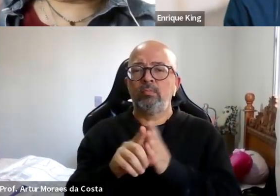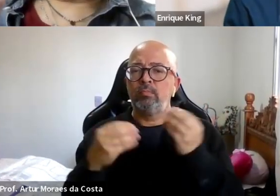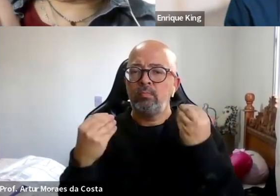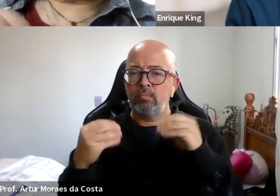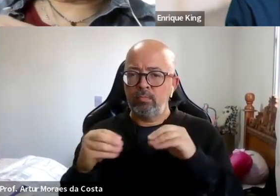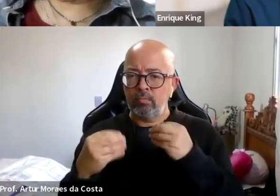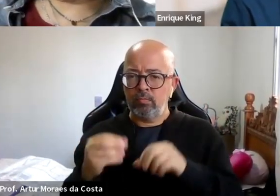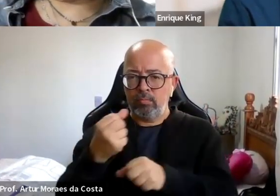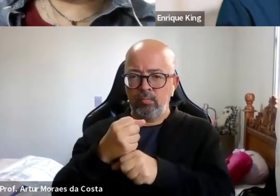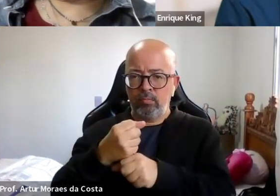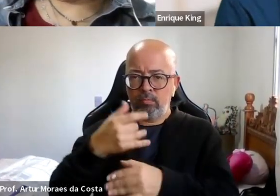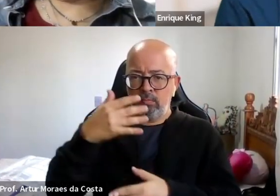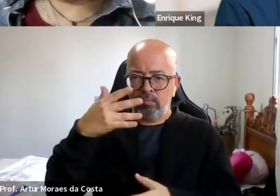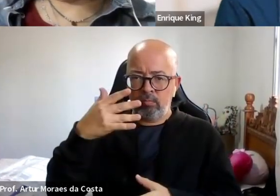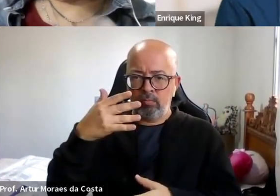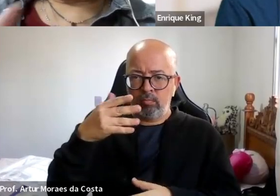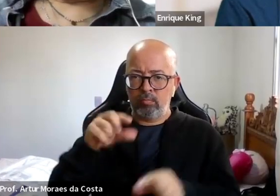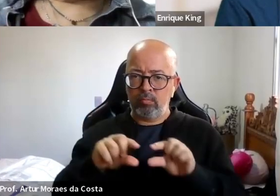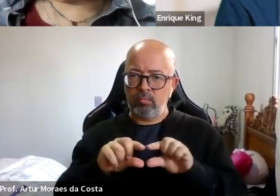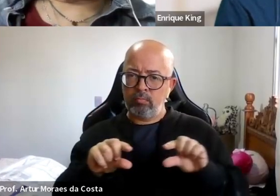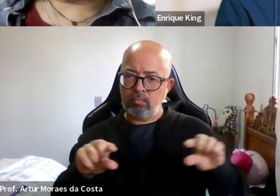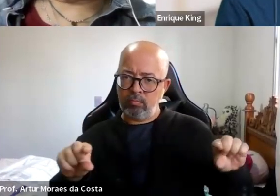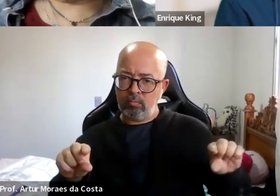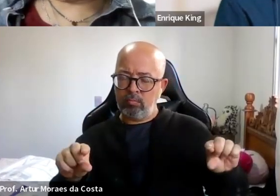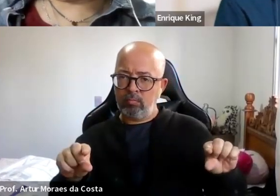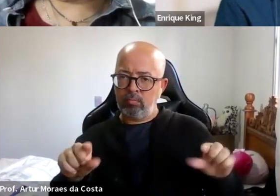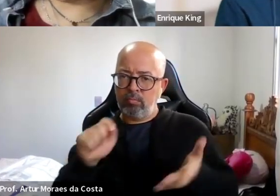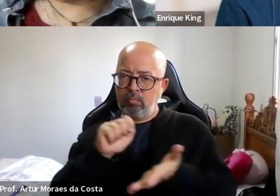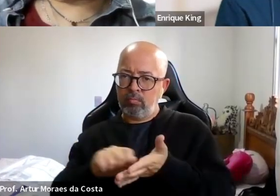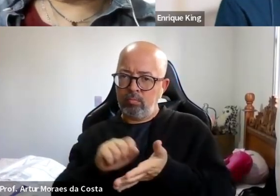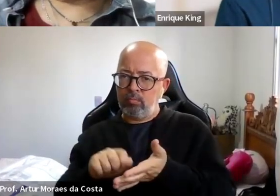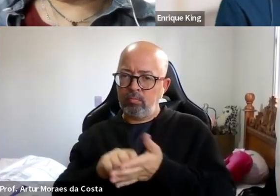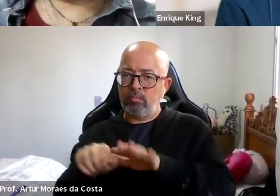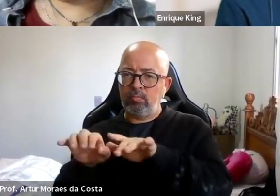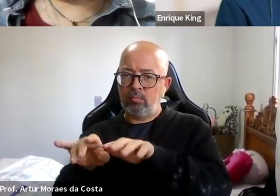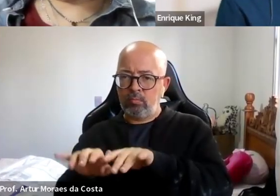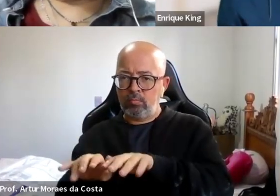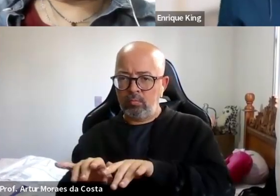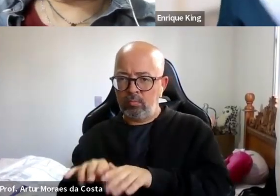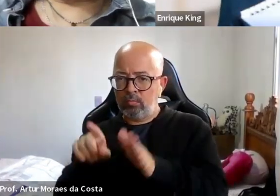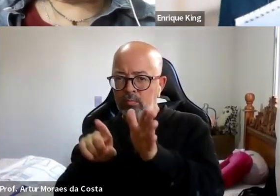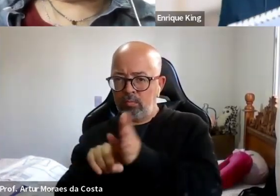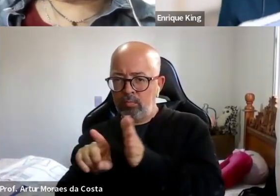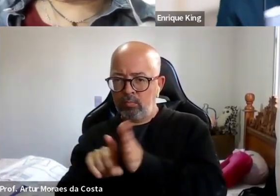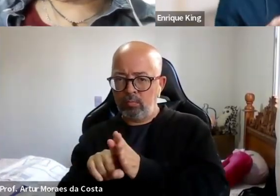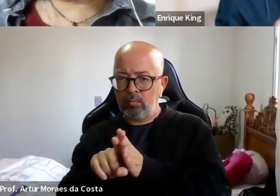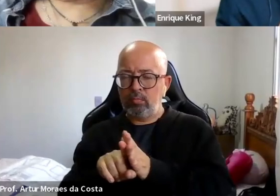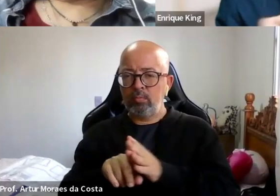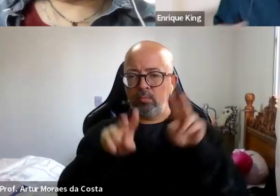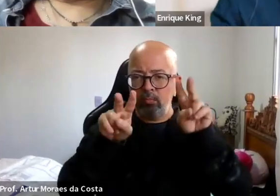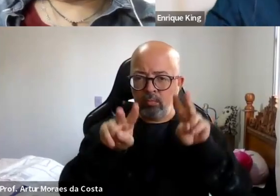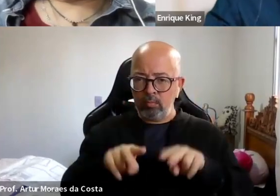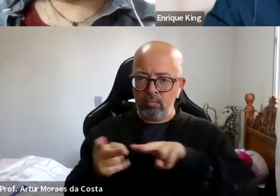alguna pregunta se van a la pregunta se va a traducir para Enrique y Enrique va